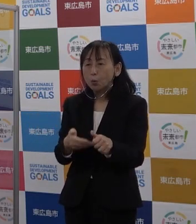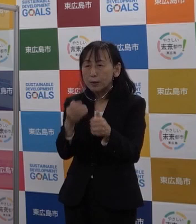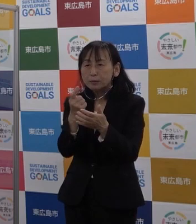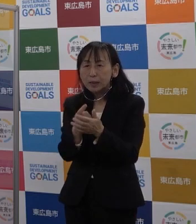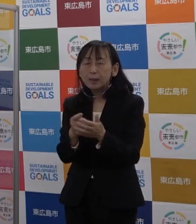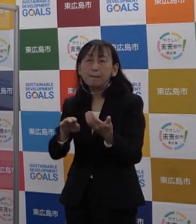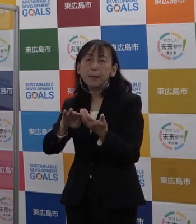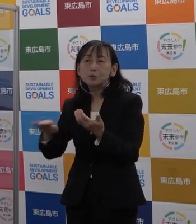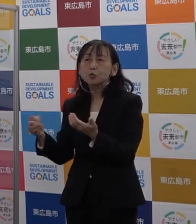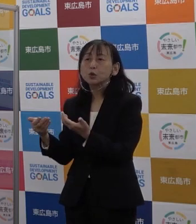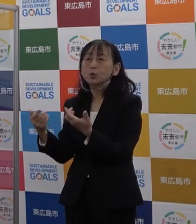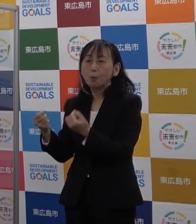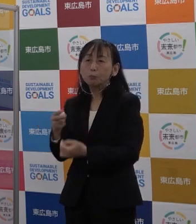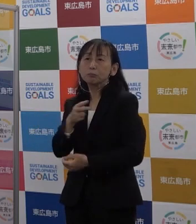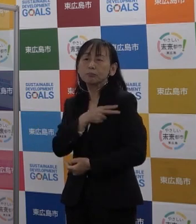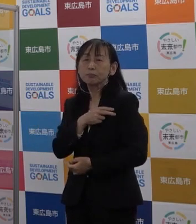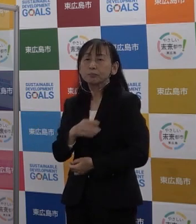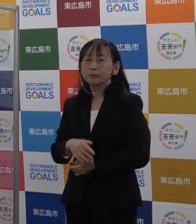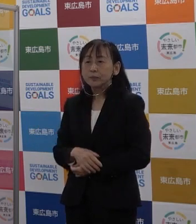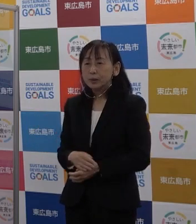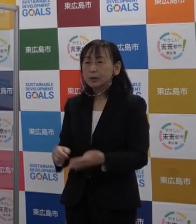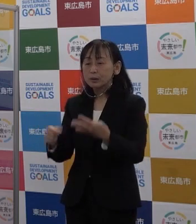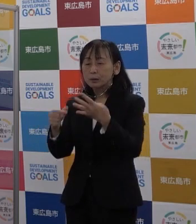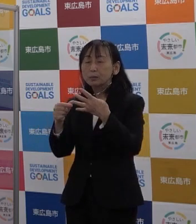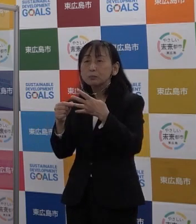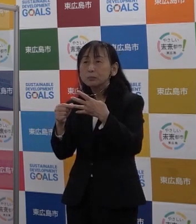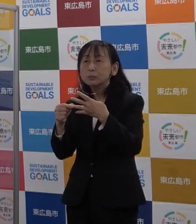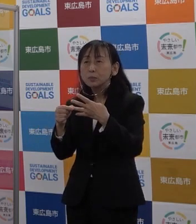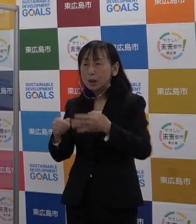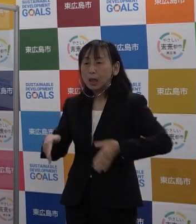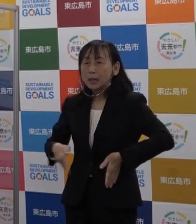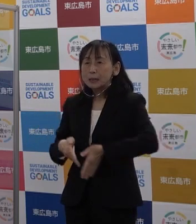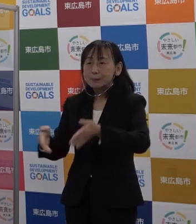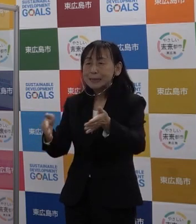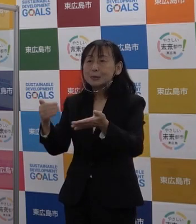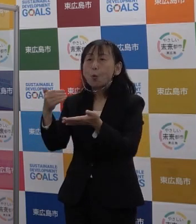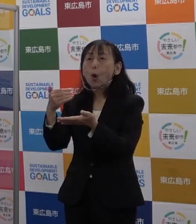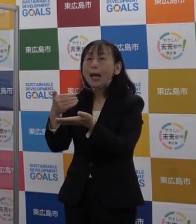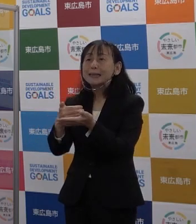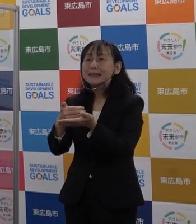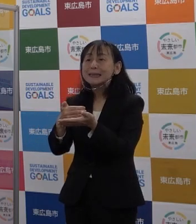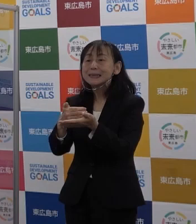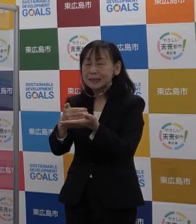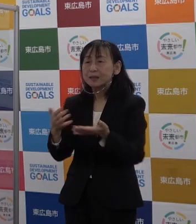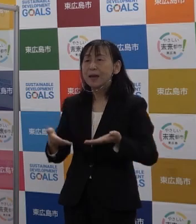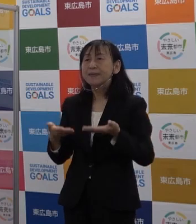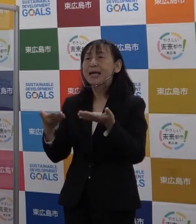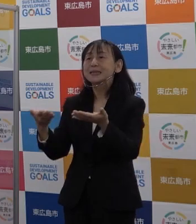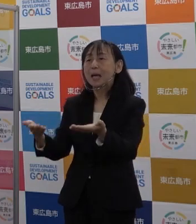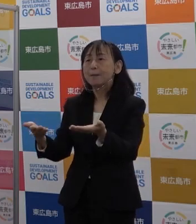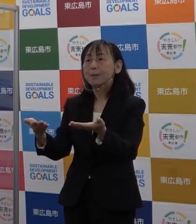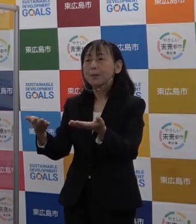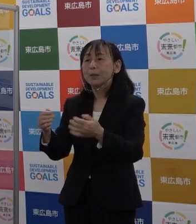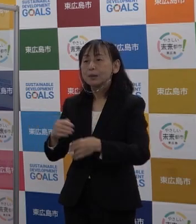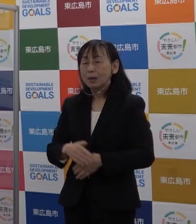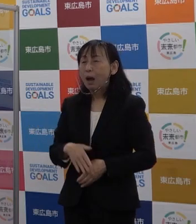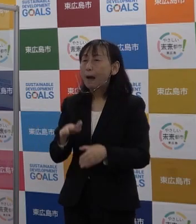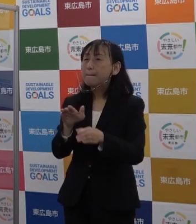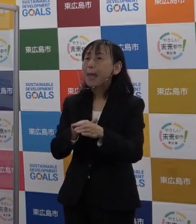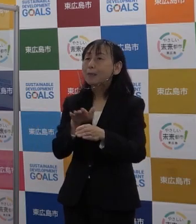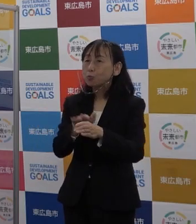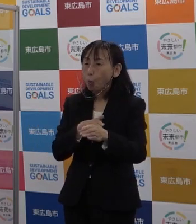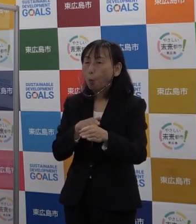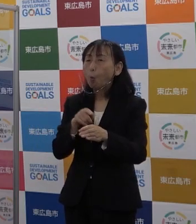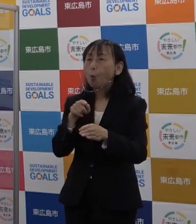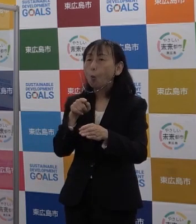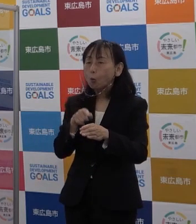は、これ道の駅なんかに、提供、供給されてますけども、弁当であるとか、